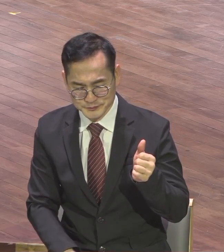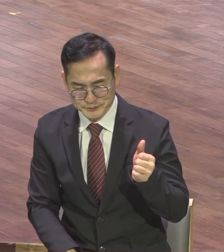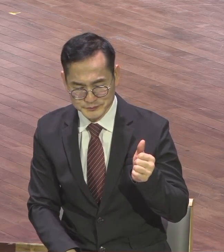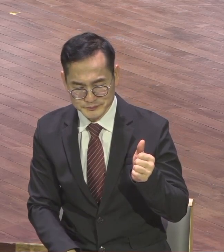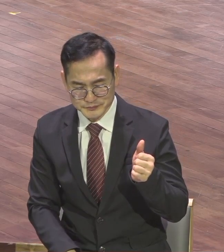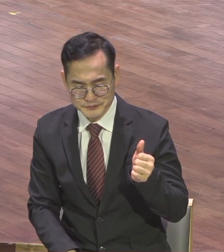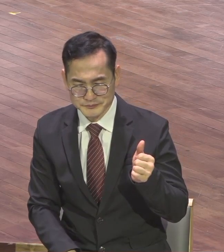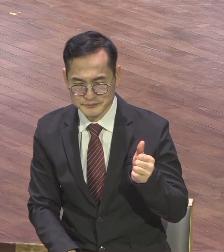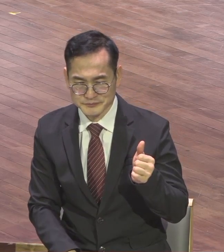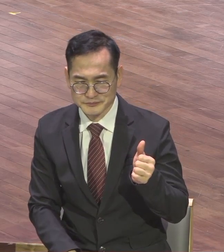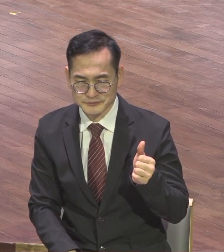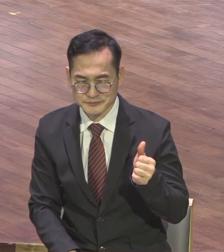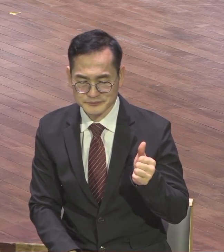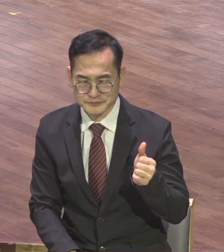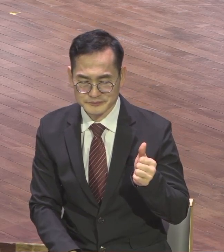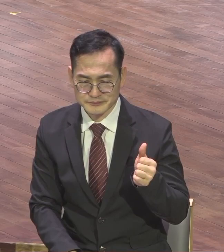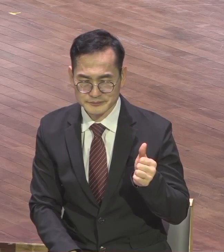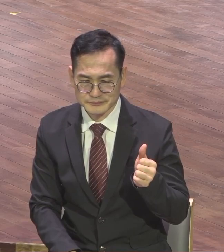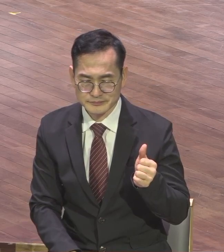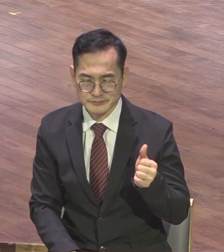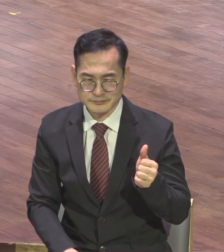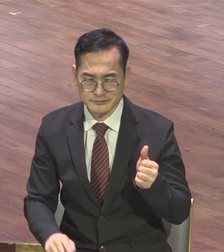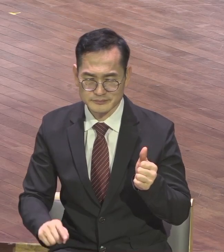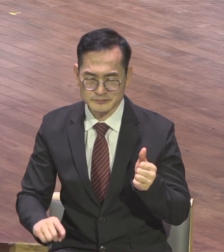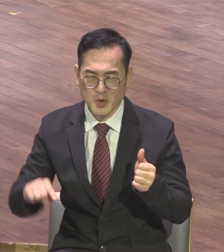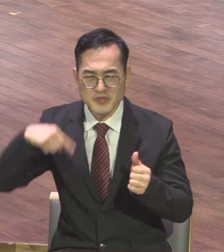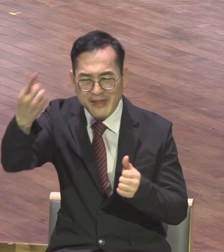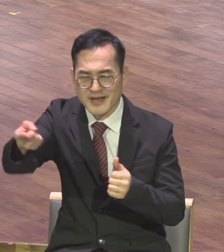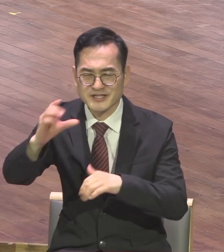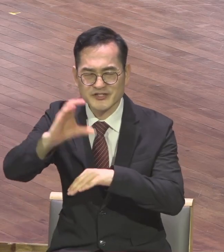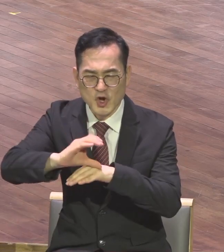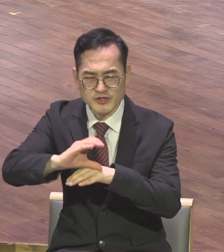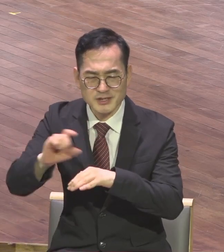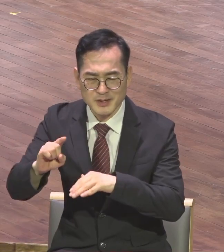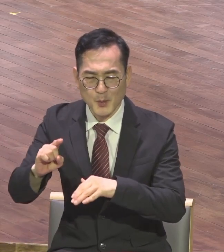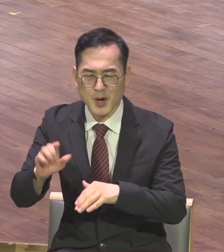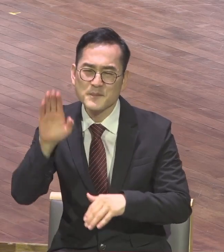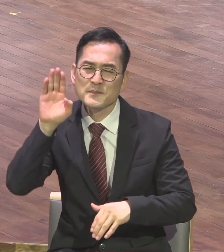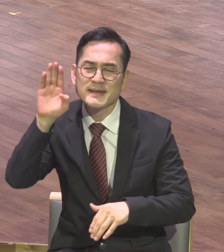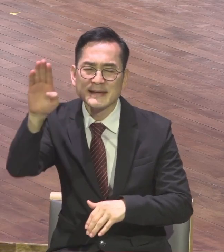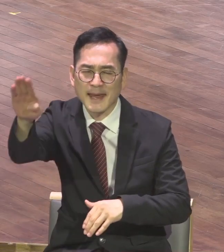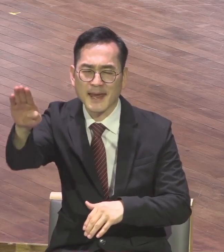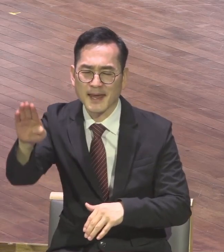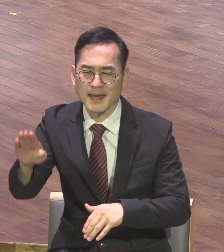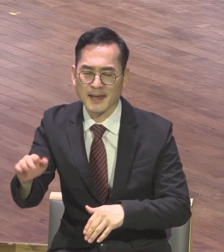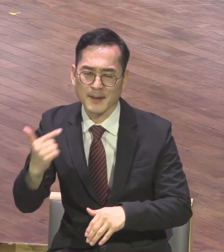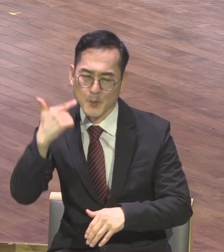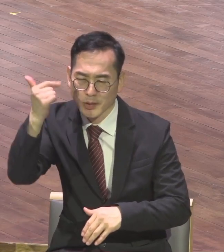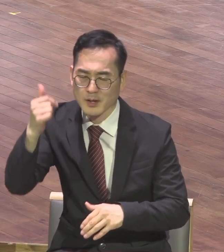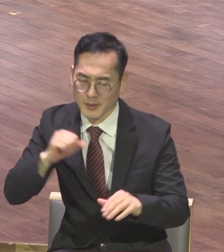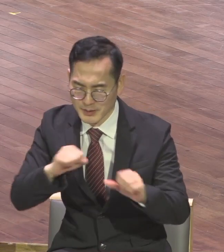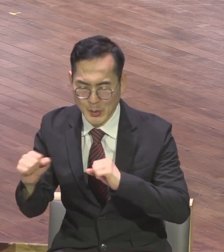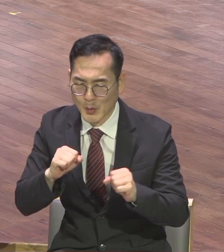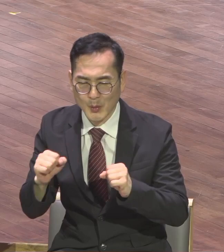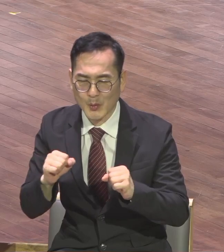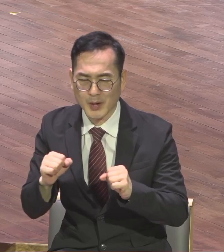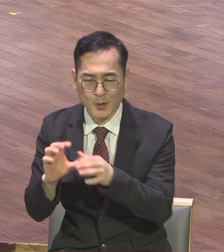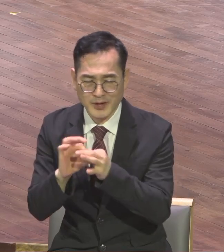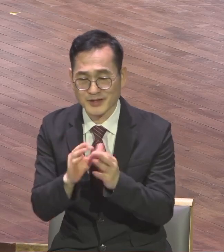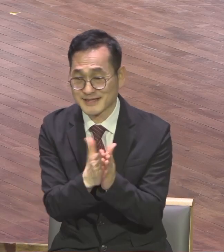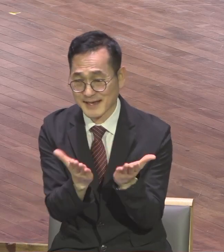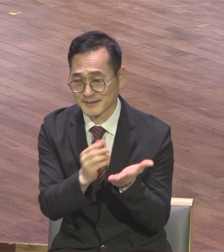Next Church라는 책에서 미래 목회 여러 가지 트렌드가 있는데 그